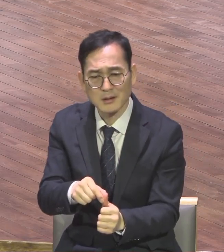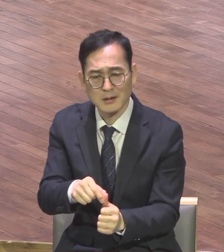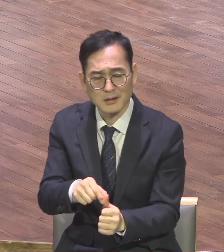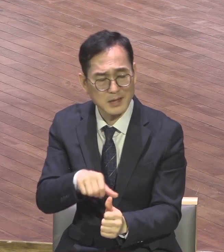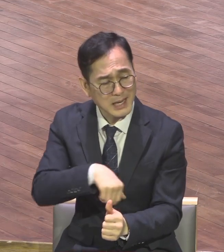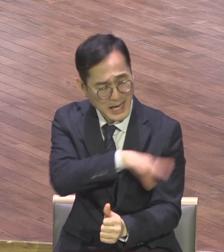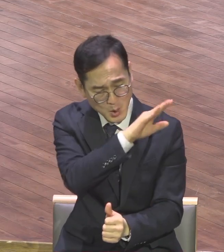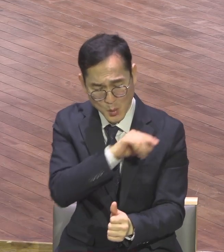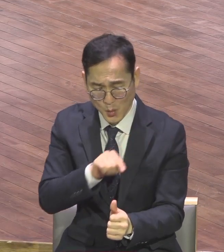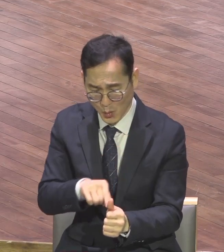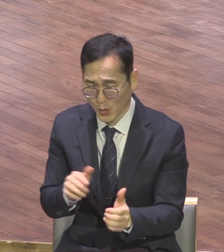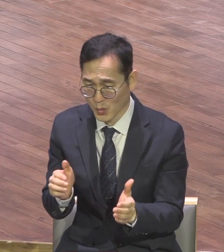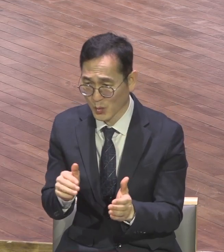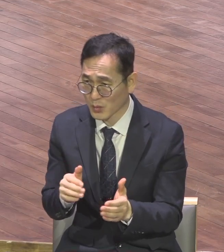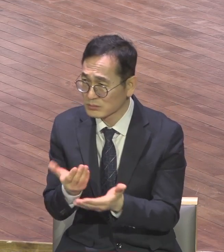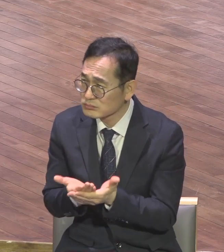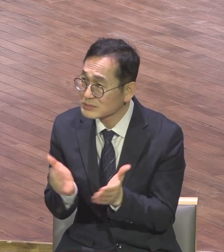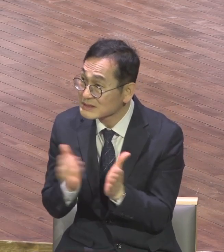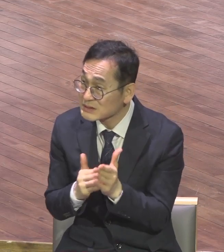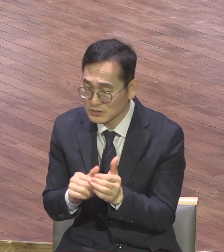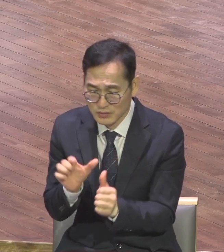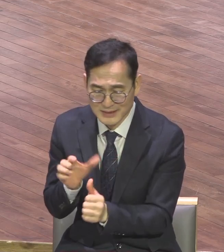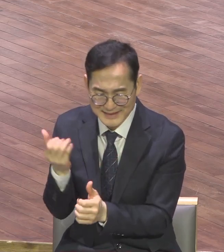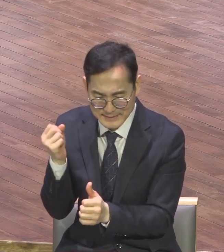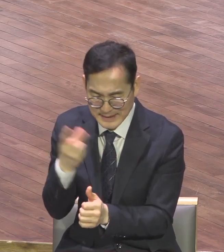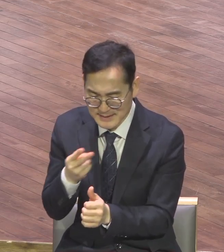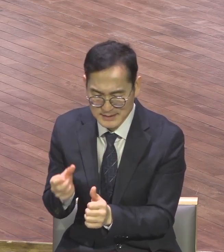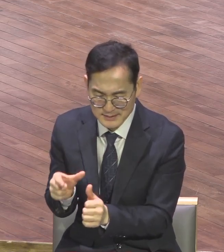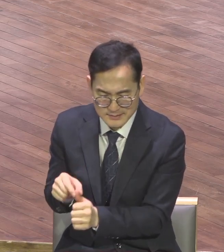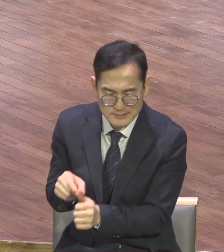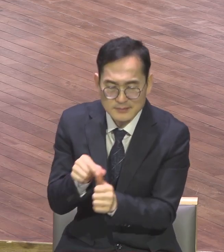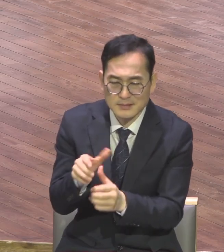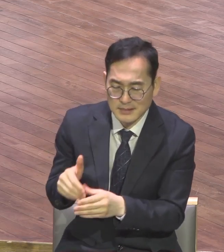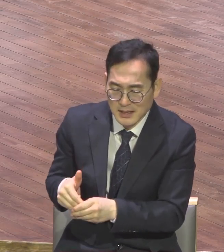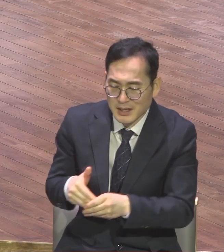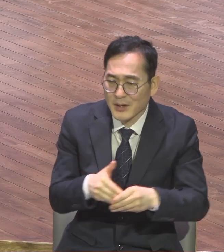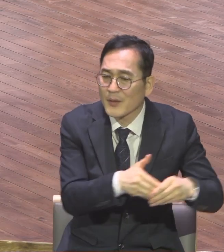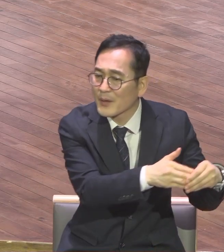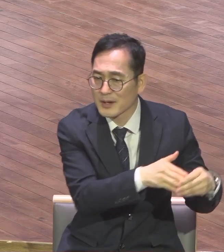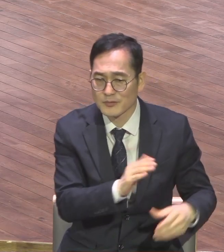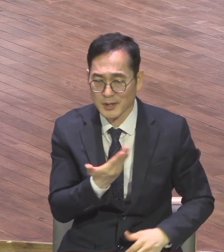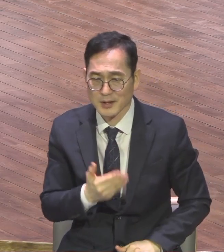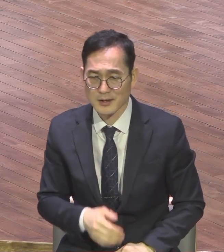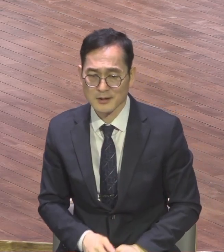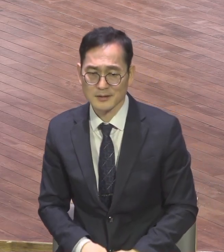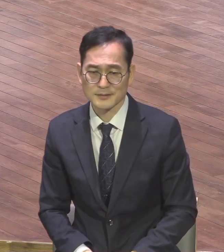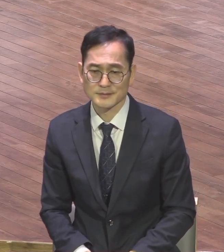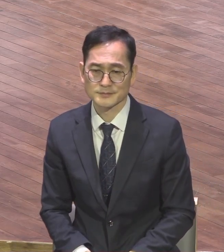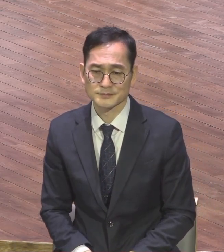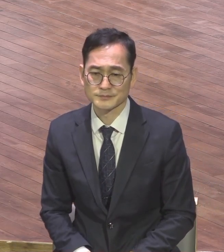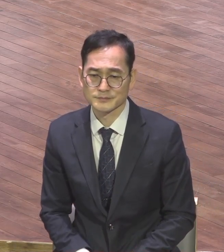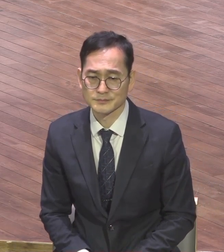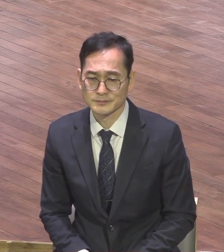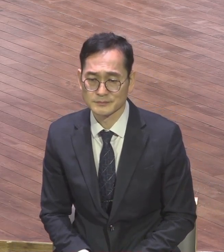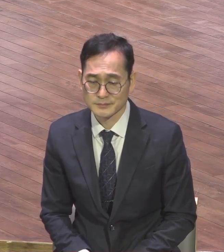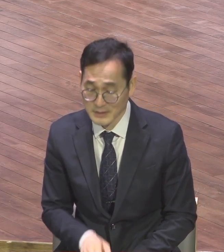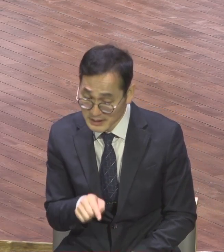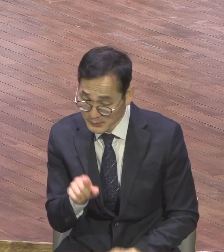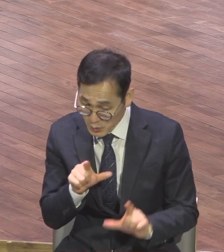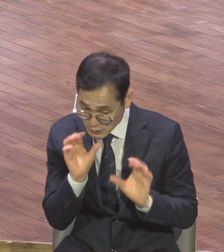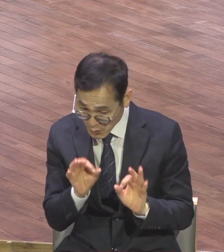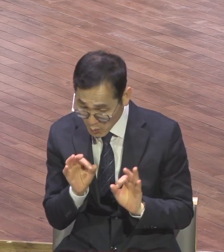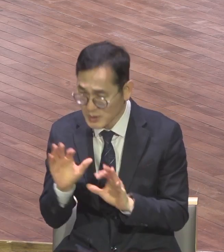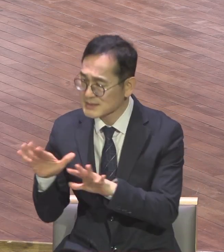데려와서 앉아줘야 됩니다. 저는 이 상황을 보면서 오늘날 형식적이고 종교화된 이 교회의 모습이 이런